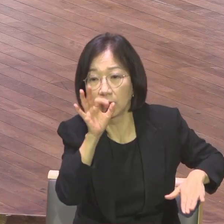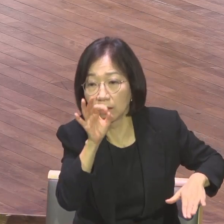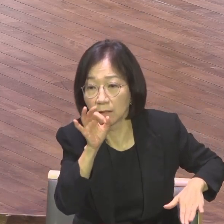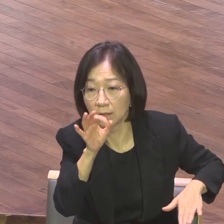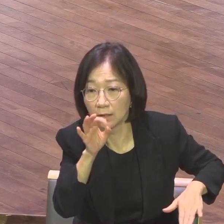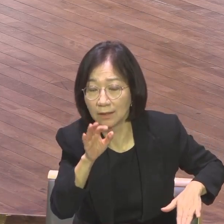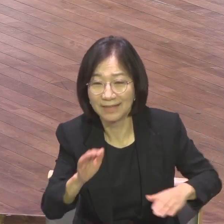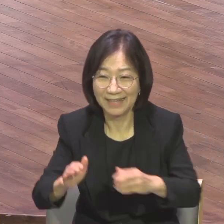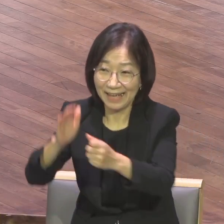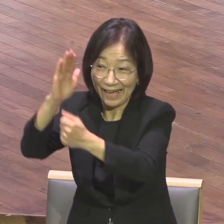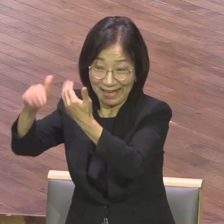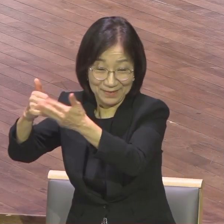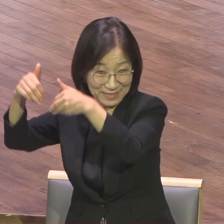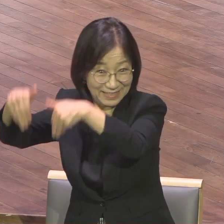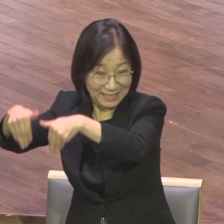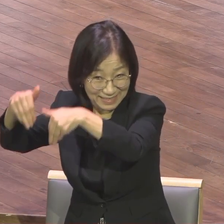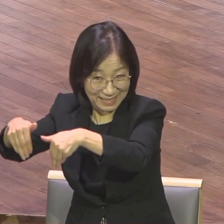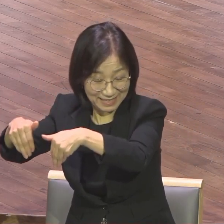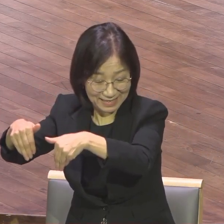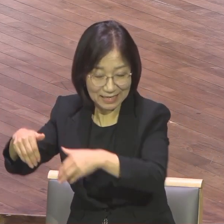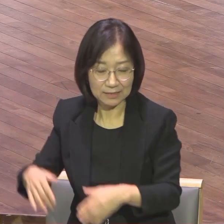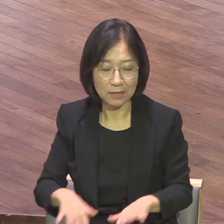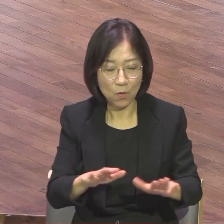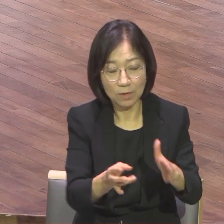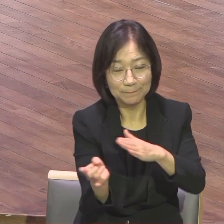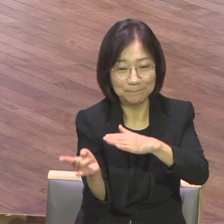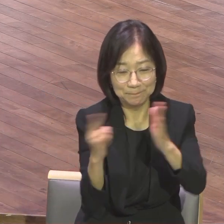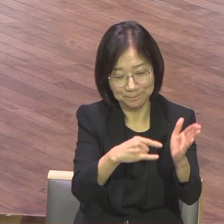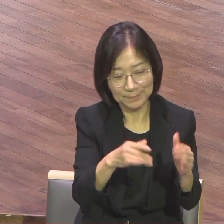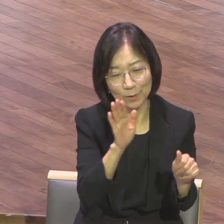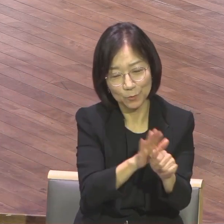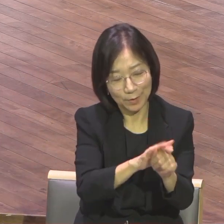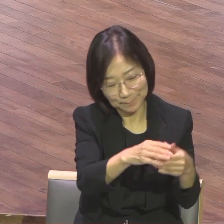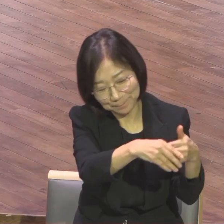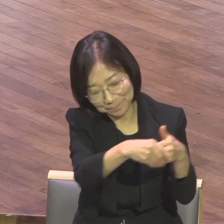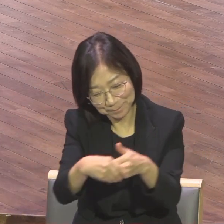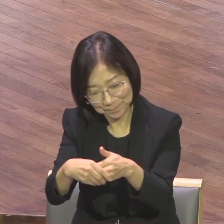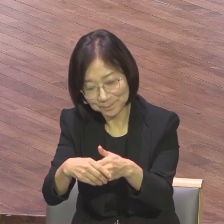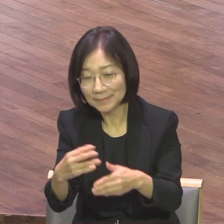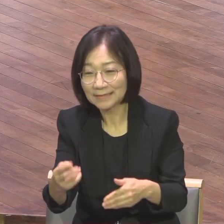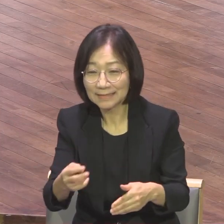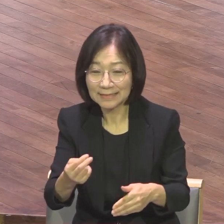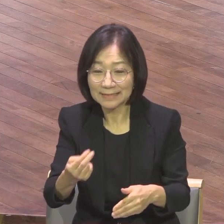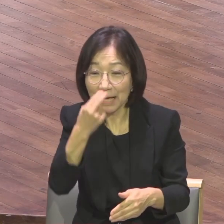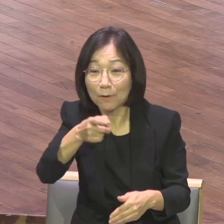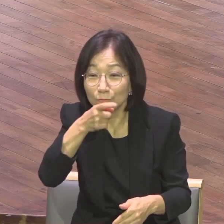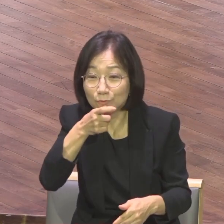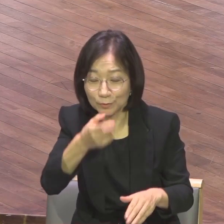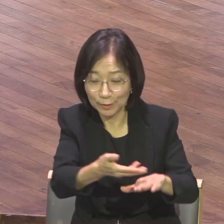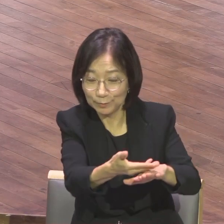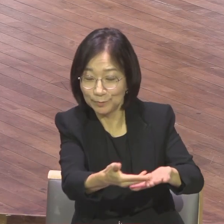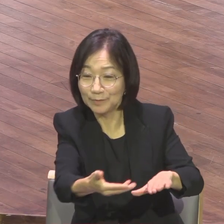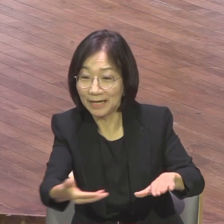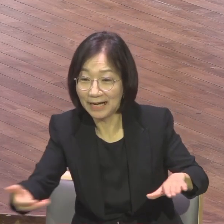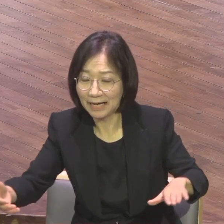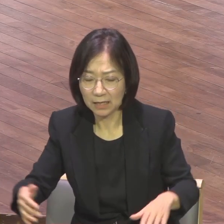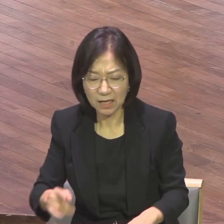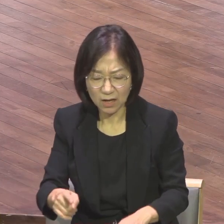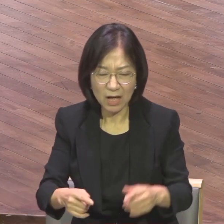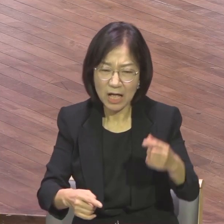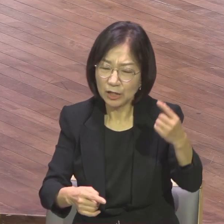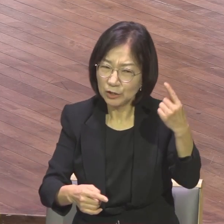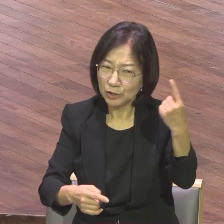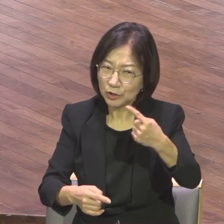따라서 생명수가 흐르는 물속에 들어갔어요. 본문에 나오는 천적 이 말은 약 우리